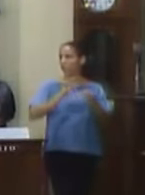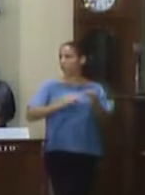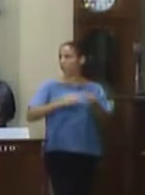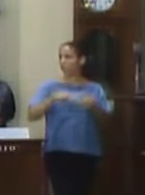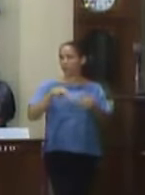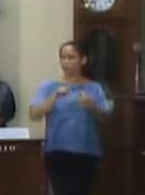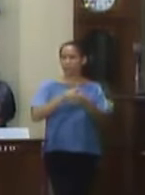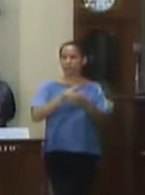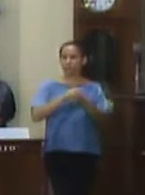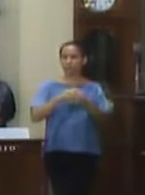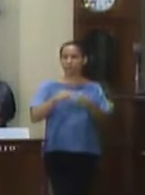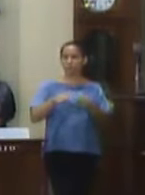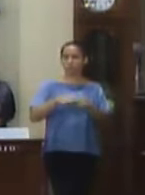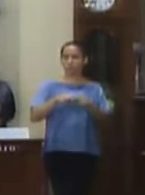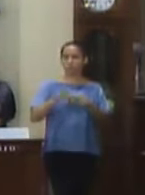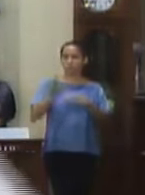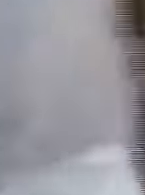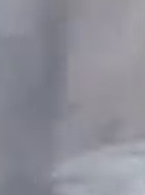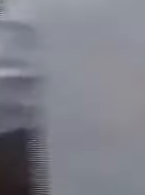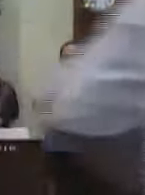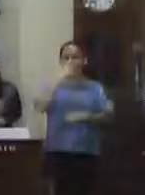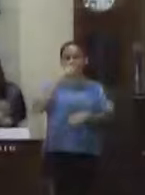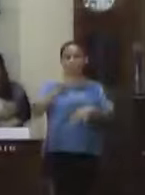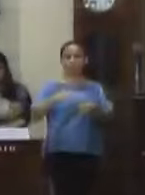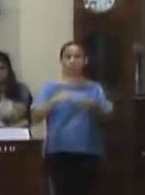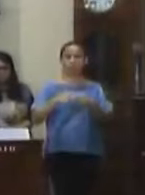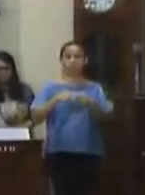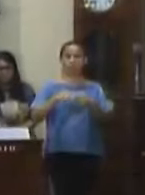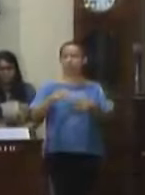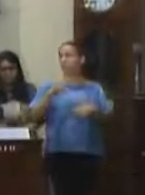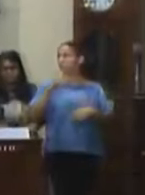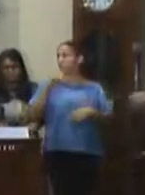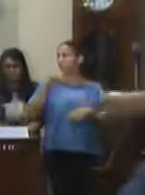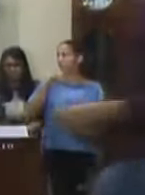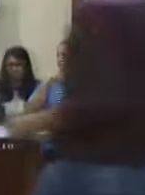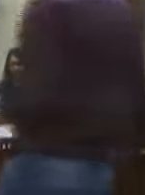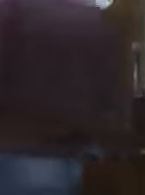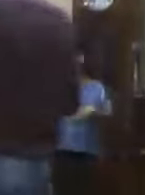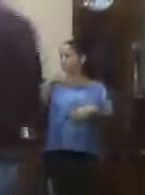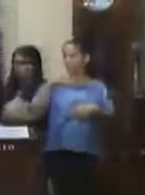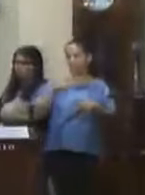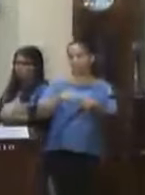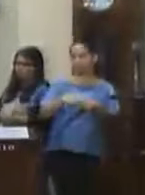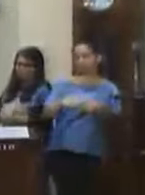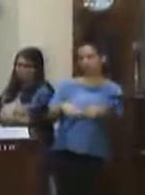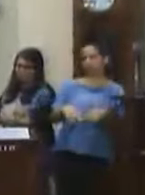município aí, essa coleta seletiva de resíduos sólidos. Muito obrigado, uma boa noite a todos.